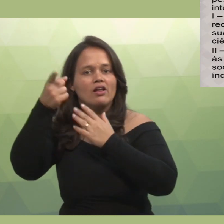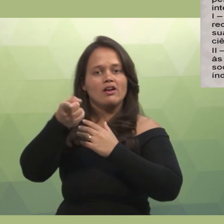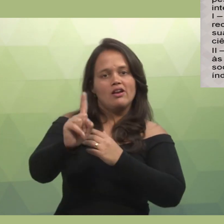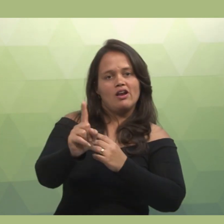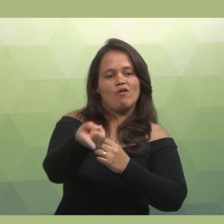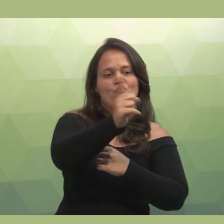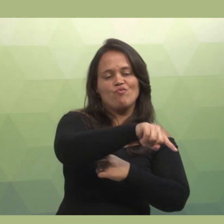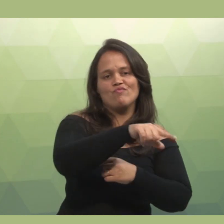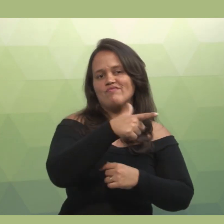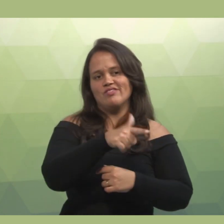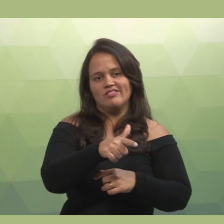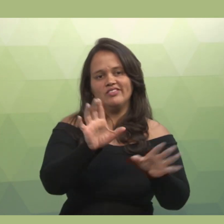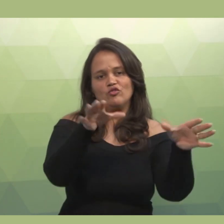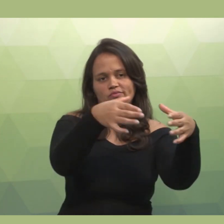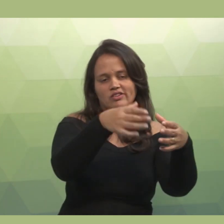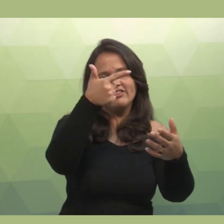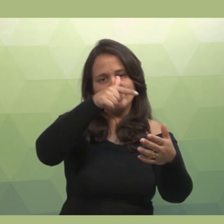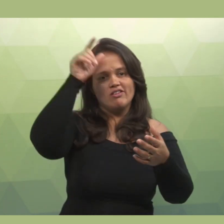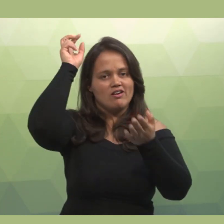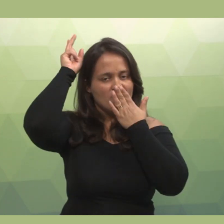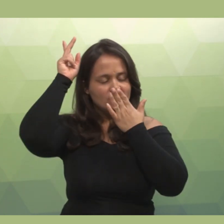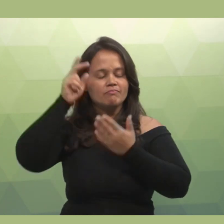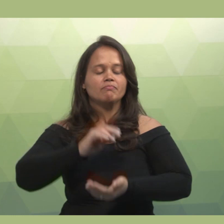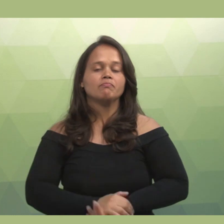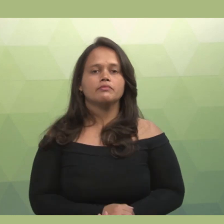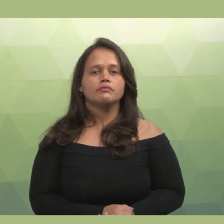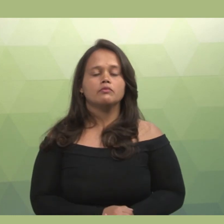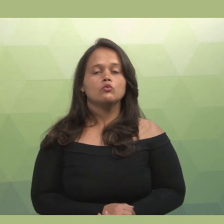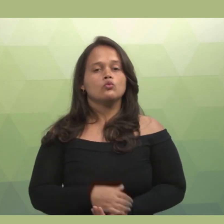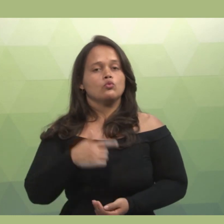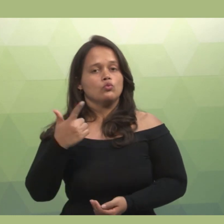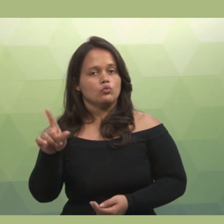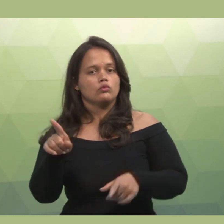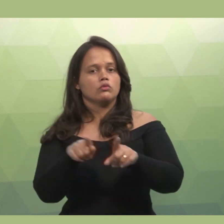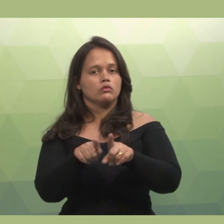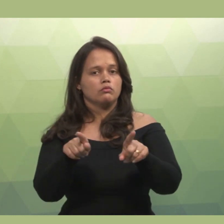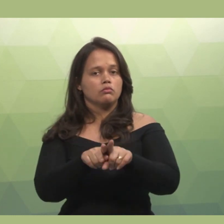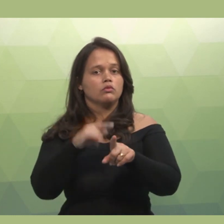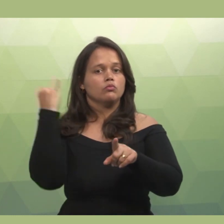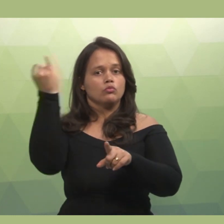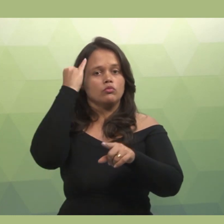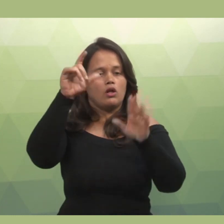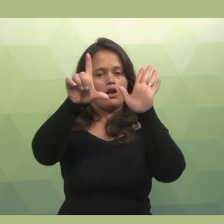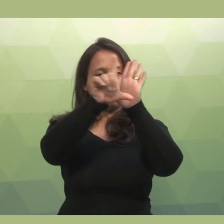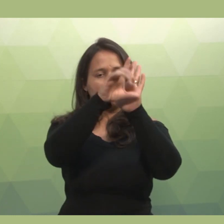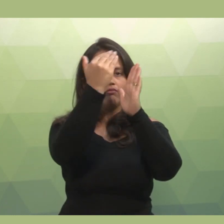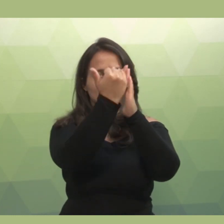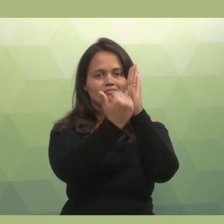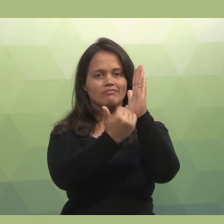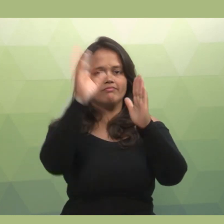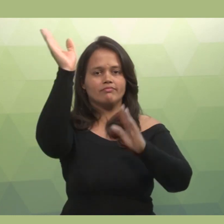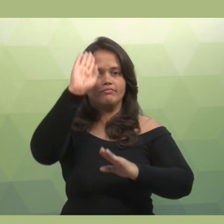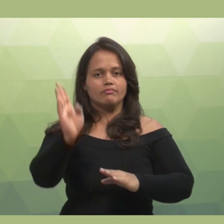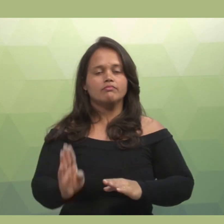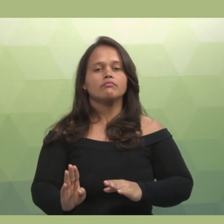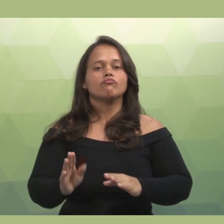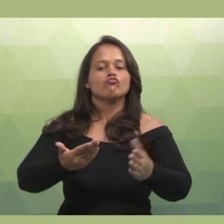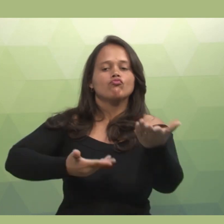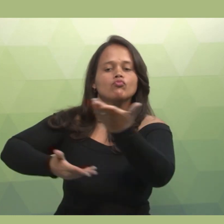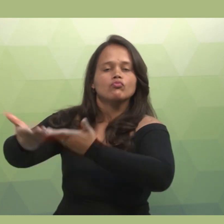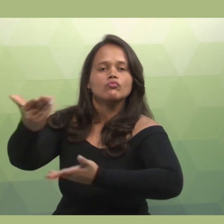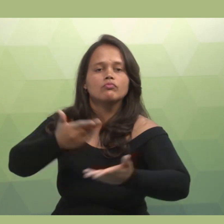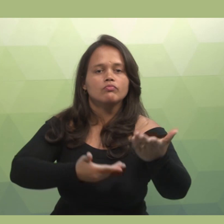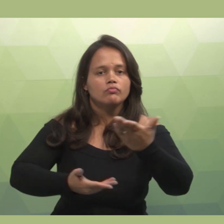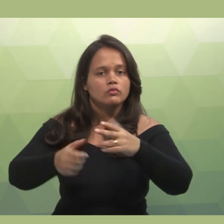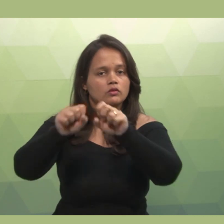indígenas. Outro aspecto importante na legislação educacional brasileira é a inter-relação do sistema